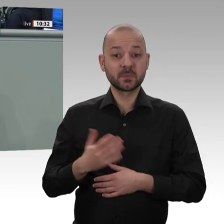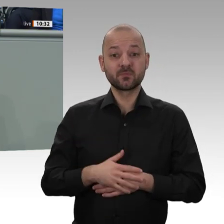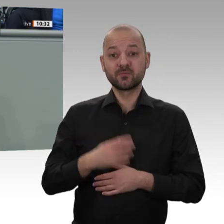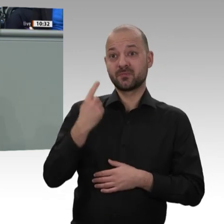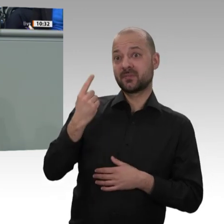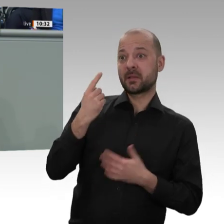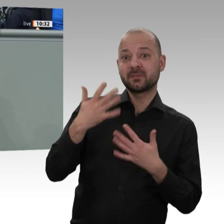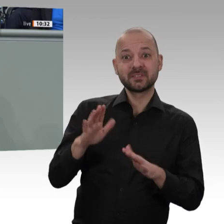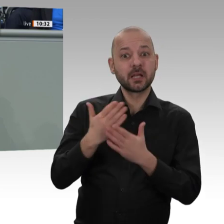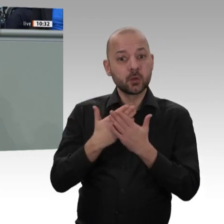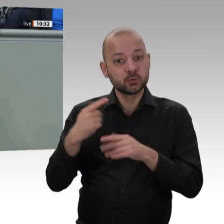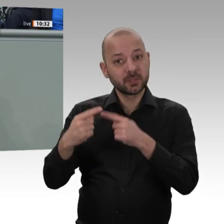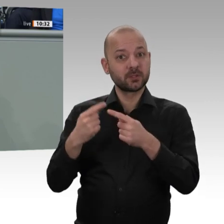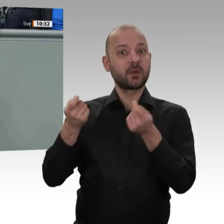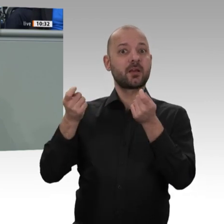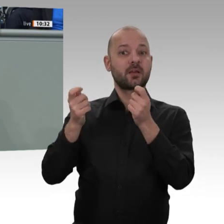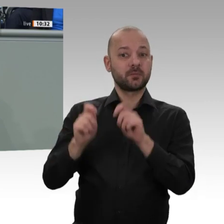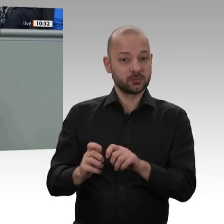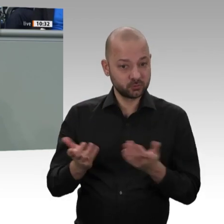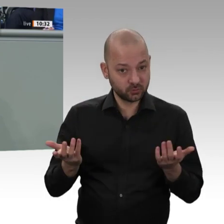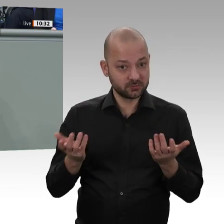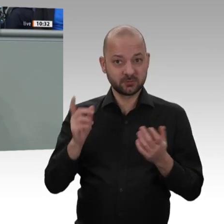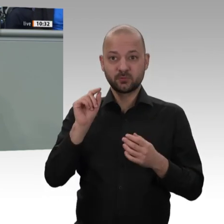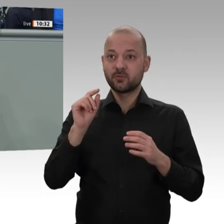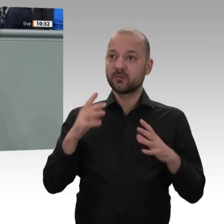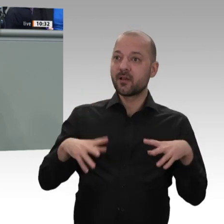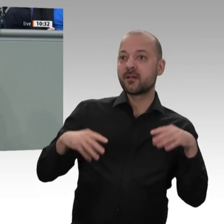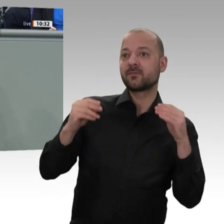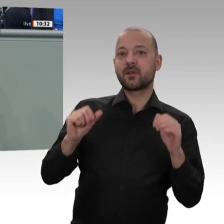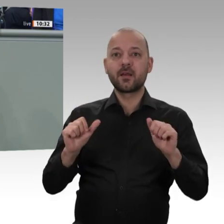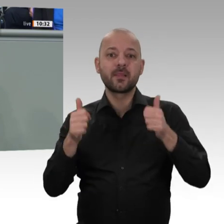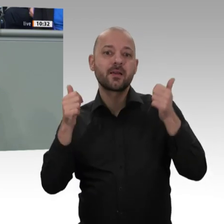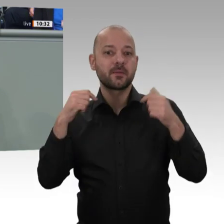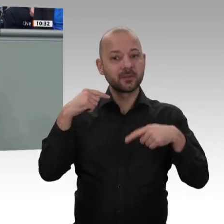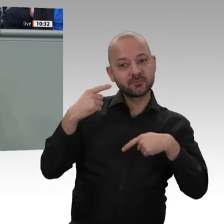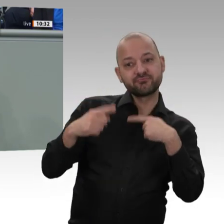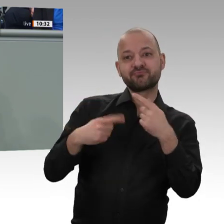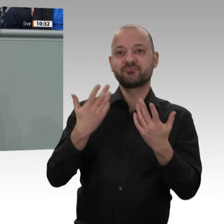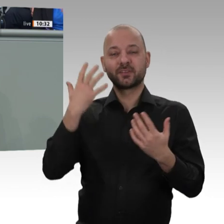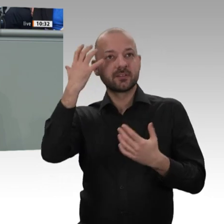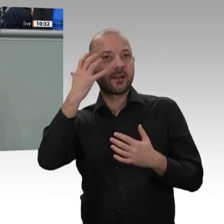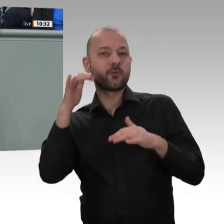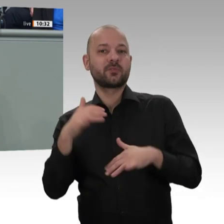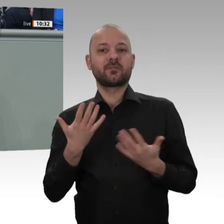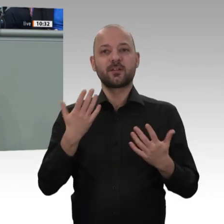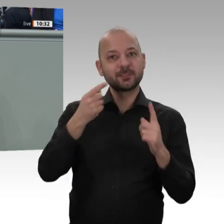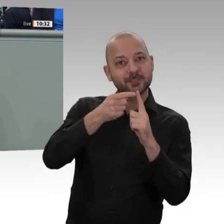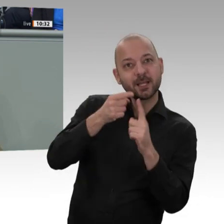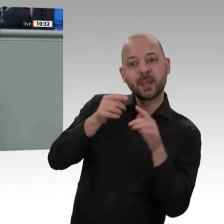aus diesem Leben gerissen. Der Attentäter hat bewusst auf Menschen mit ausländischen Wurzeln